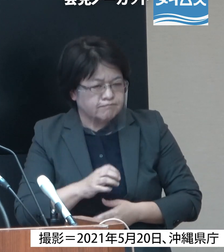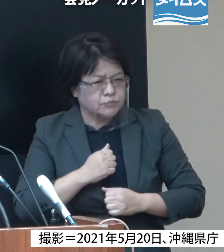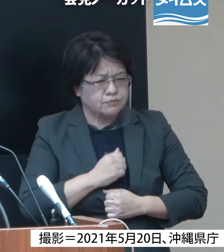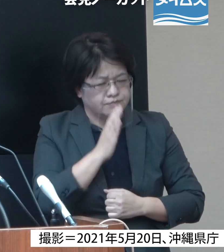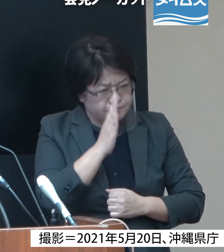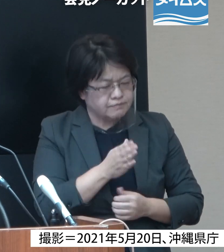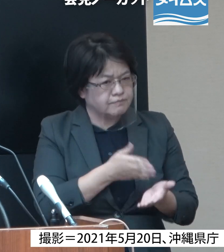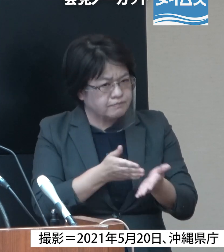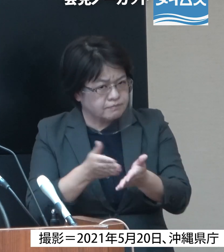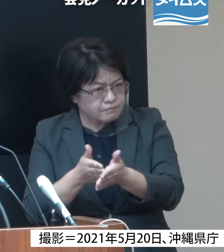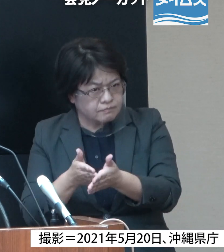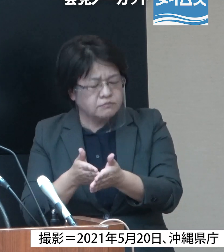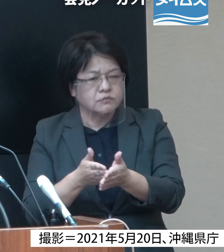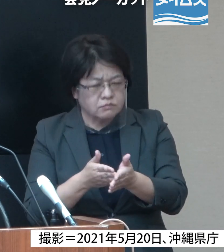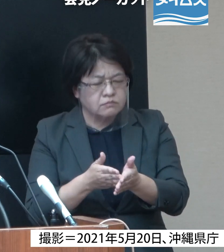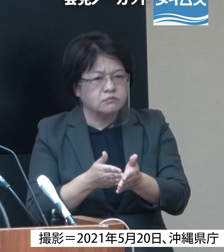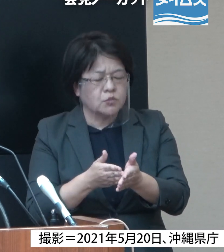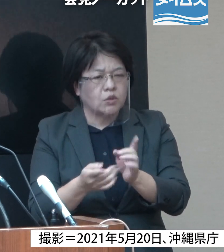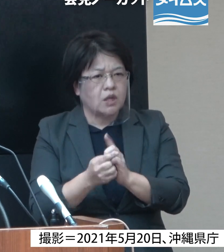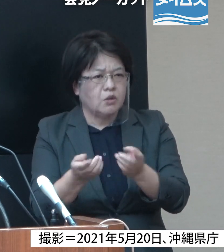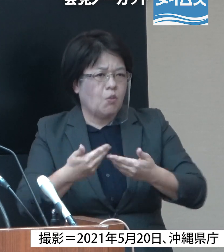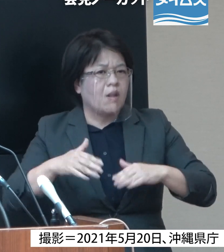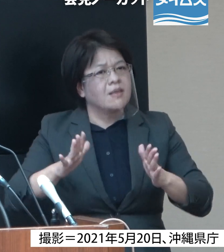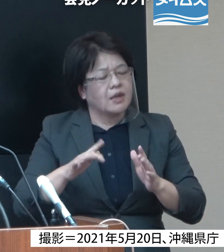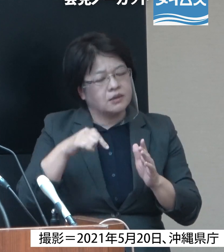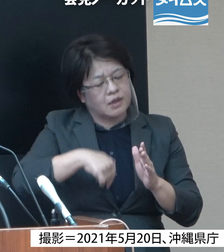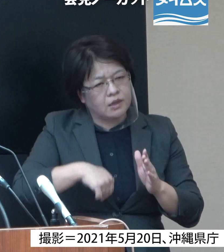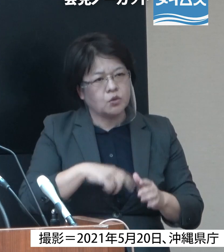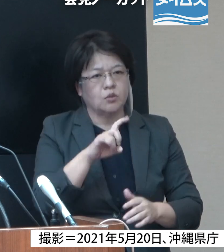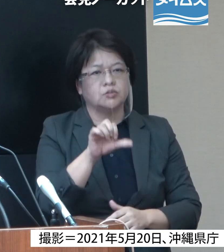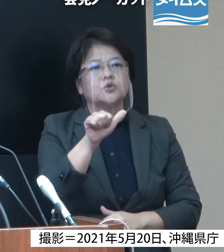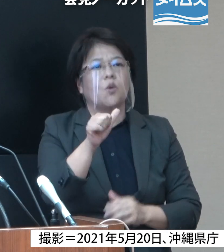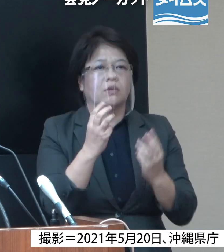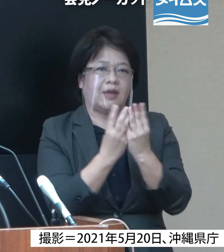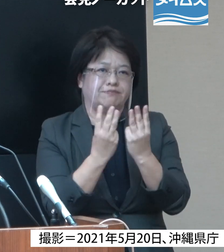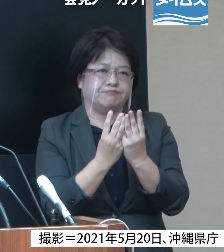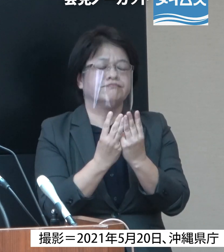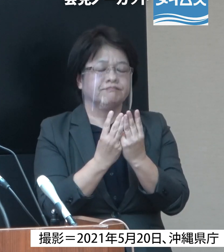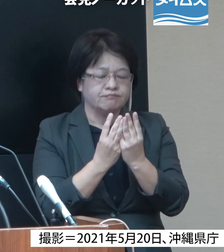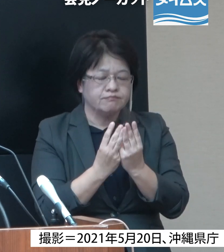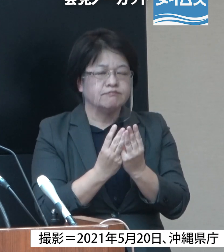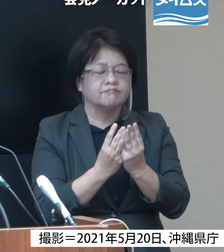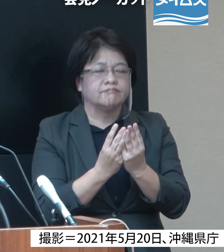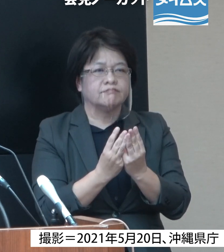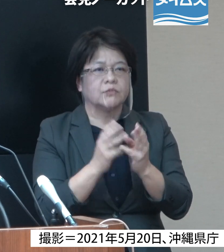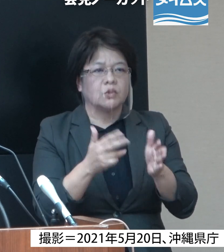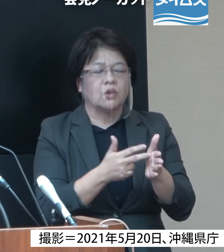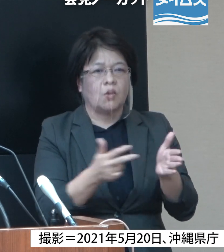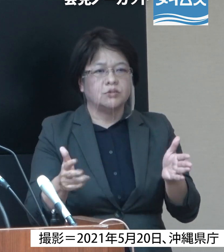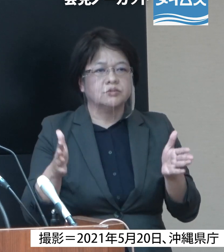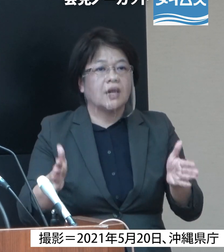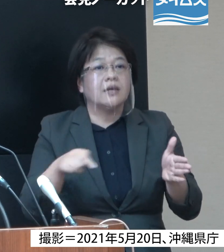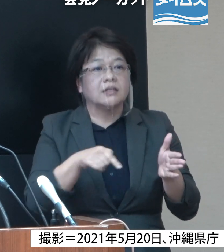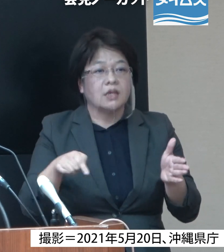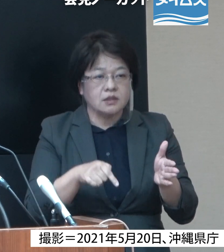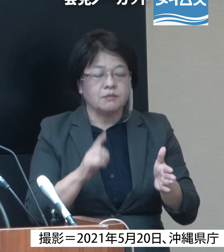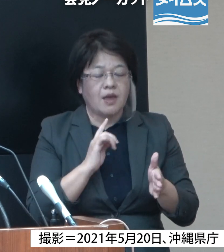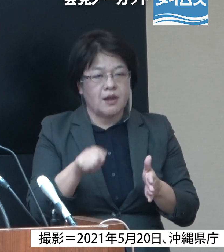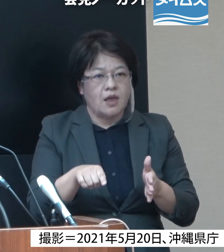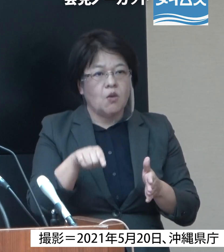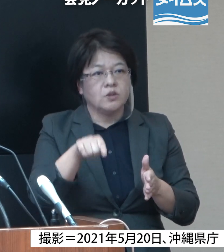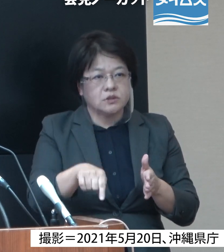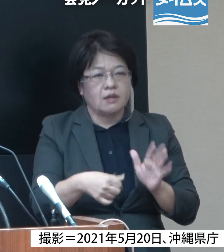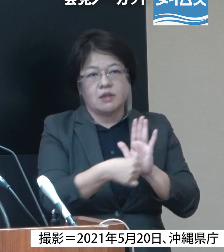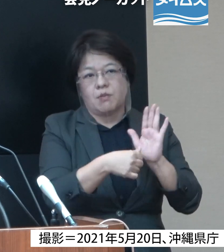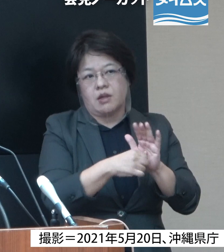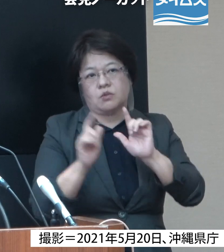にも応じていただけない15件について、今週中にも命令を発出し、店舗名の公表